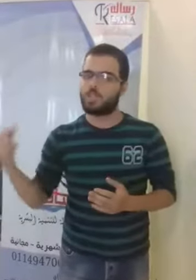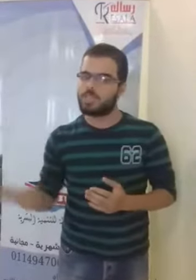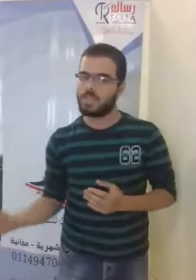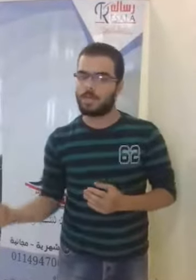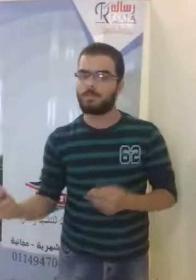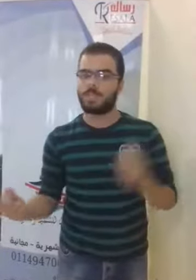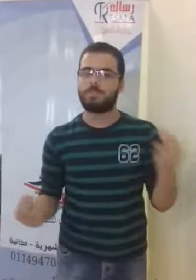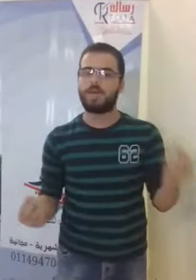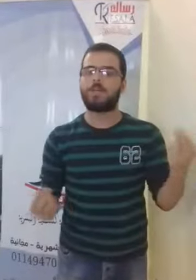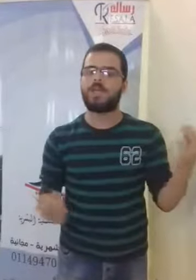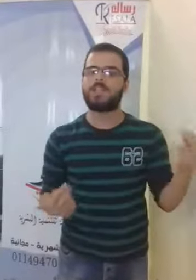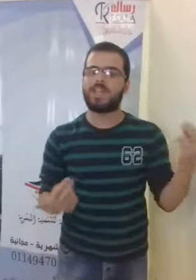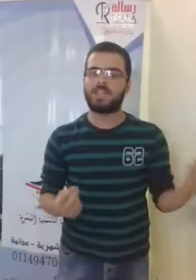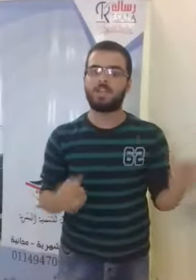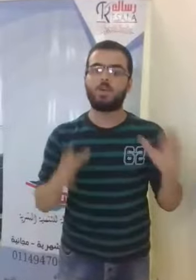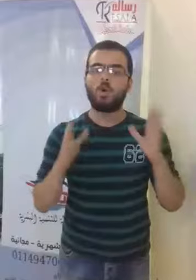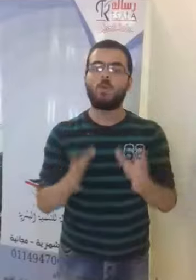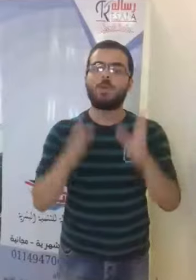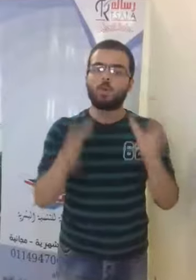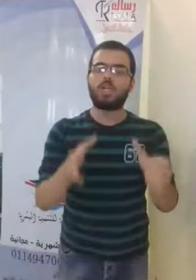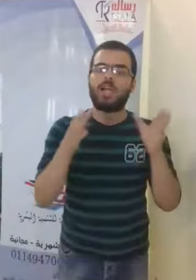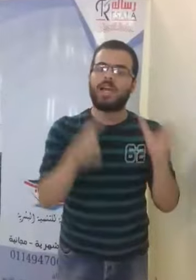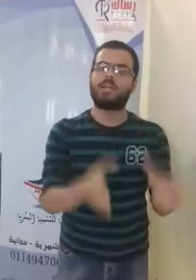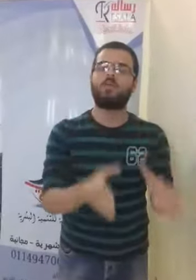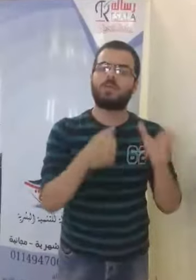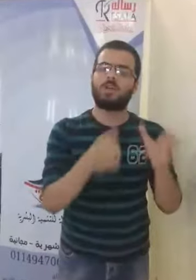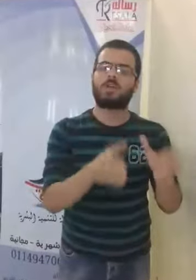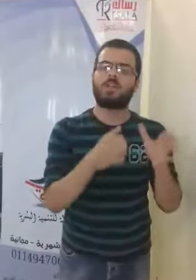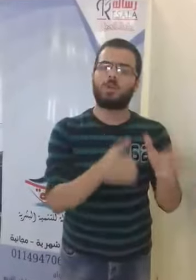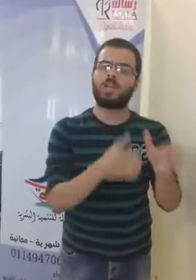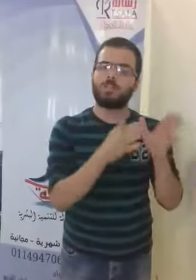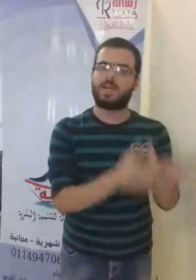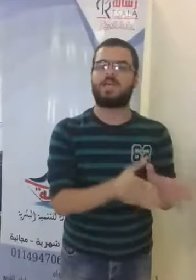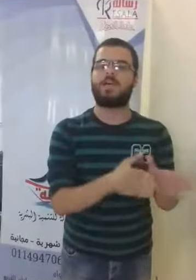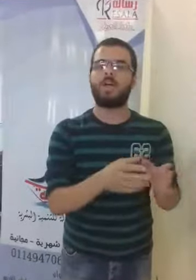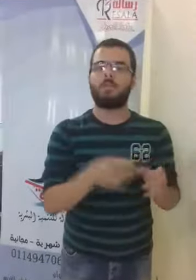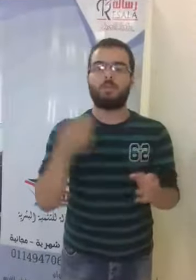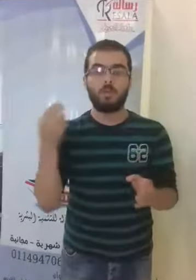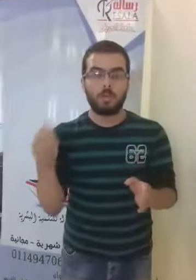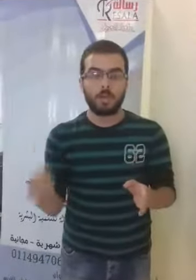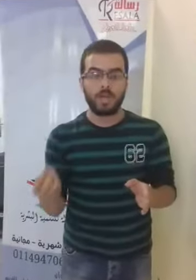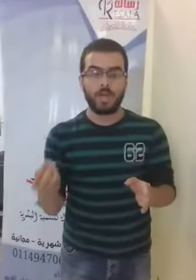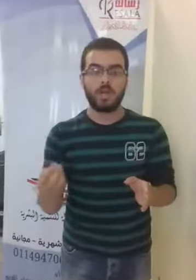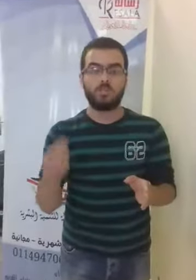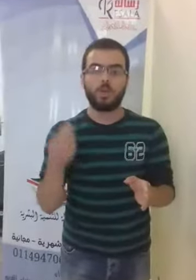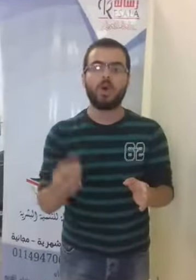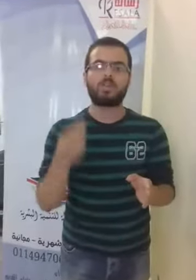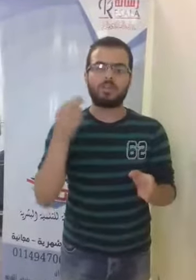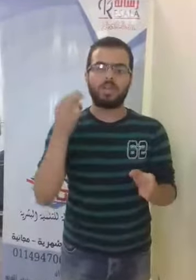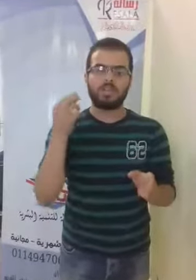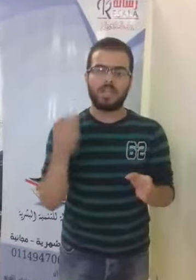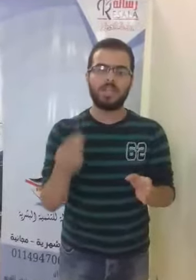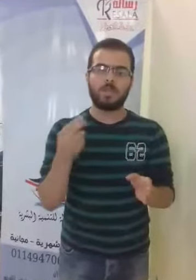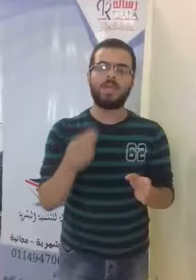ساعة يتبقى معانا ساعتين، هم دول اللي عليهم إدارة الوقت بتاعنا. مفهوم البركة في الوقت زي ما احنا قلنا